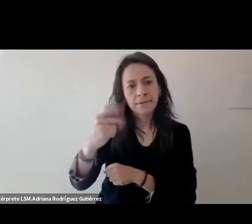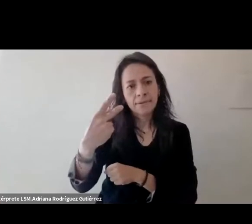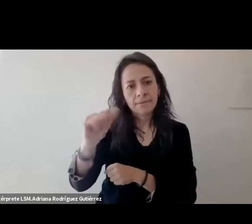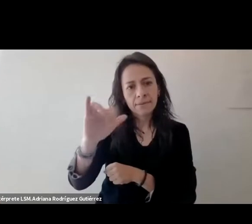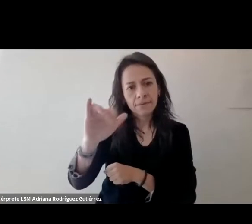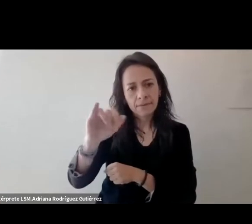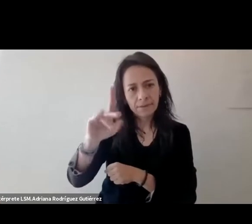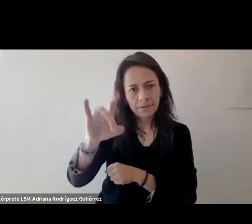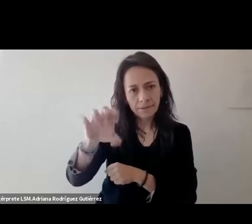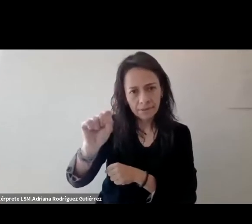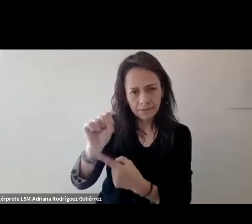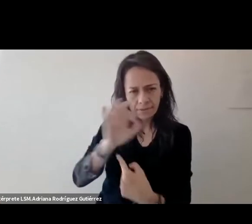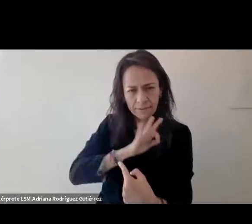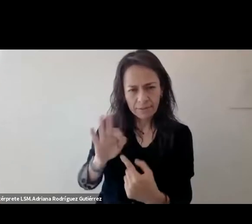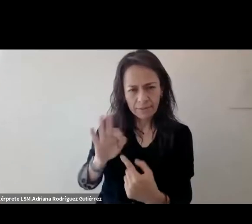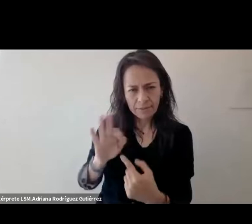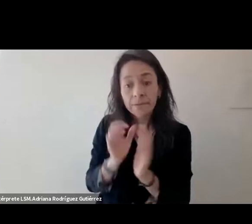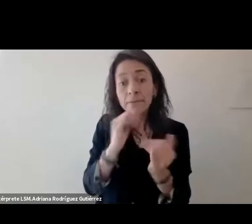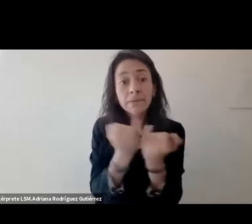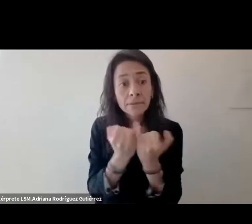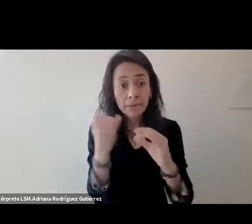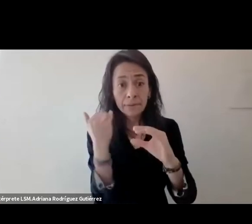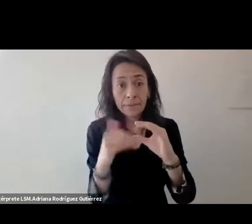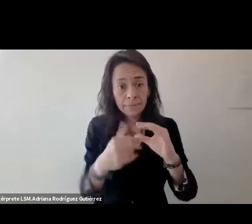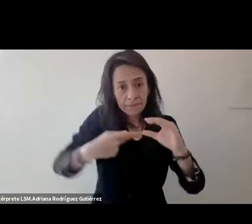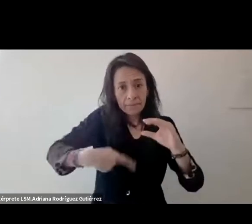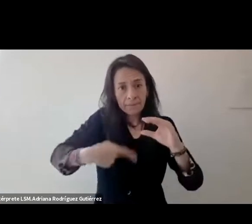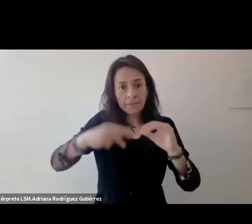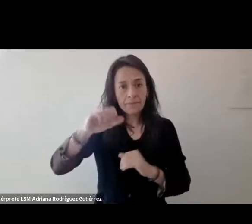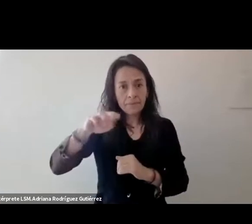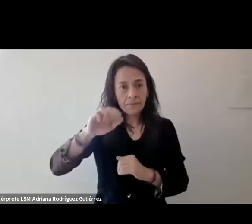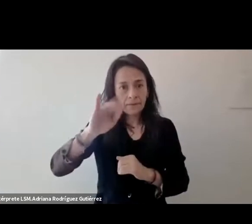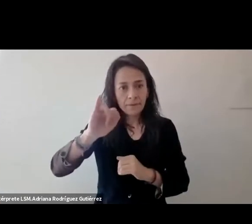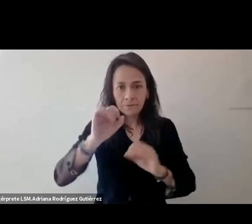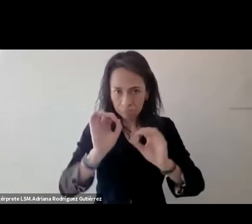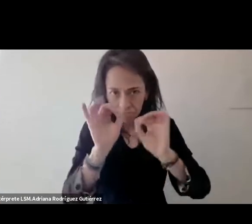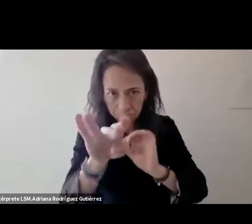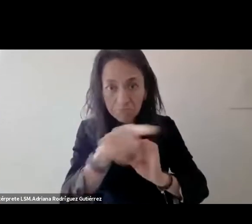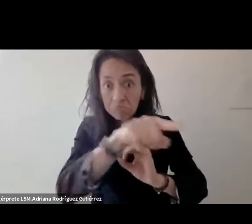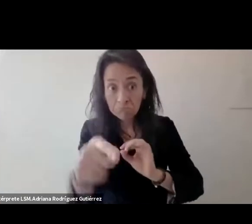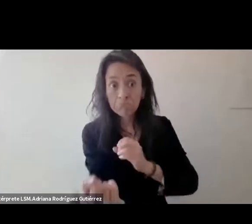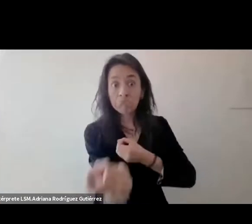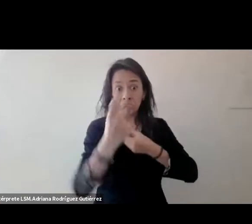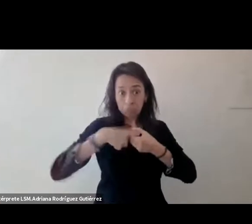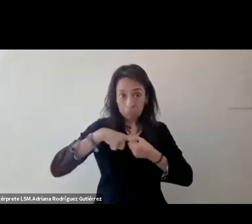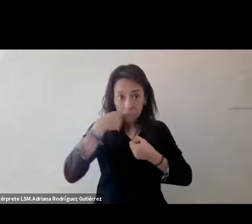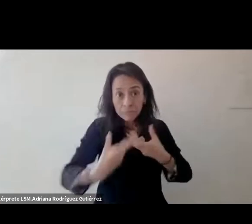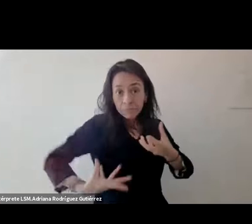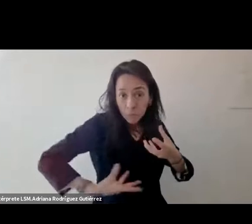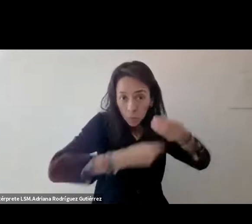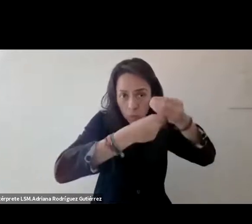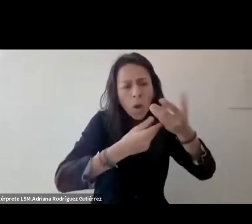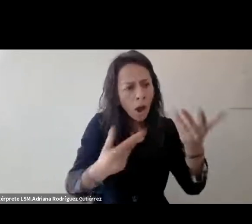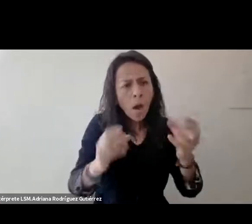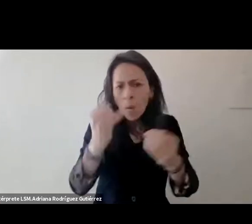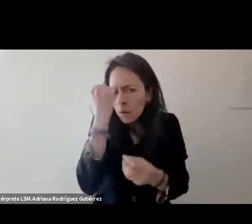damos nuevamente el correo electrónico de SMFI para quien se quiera adherir o que también tenga otra propuesta de qué hacer en